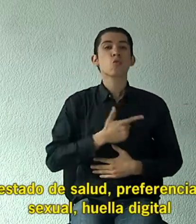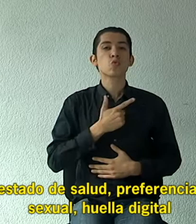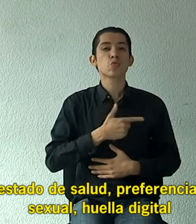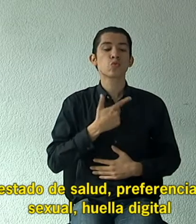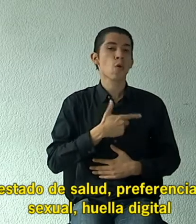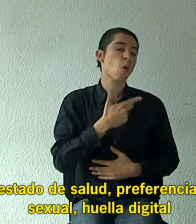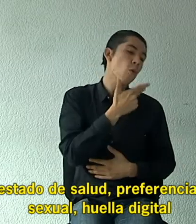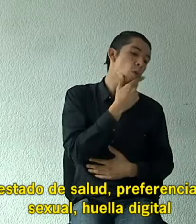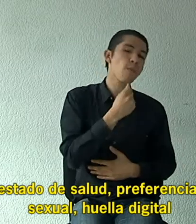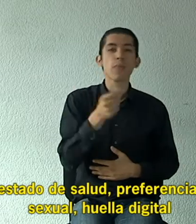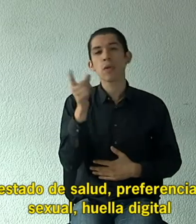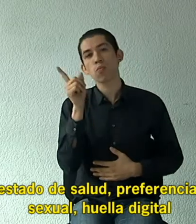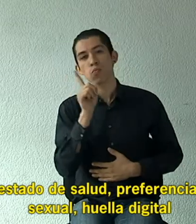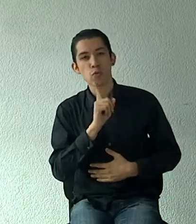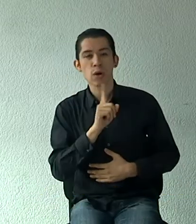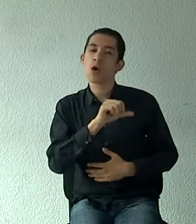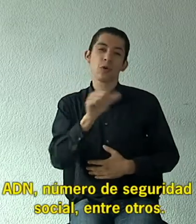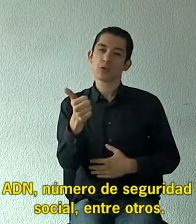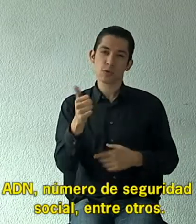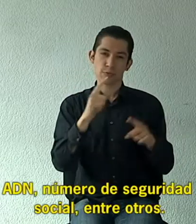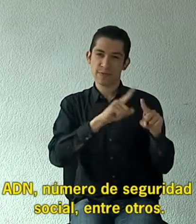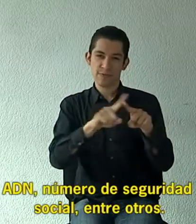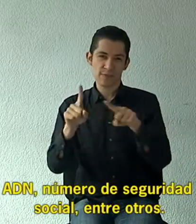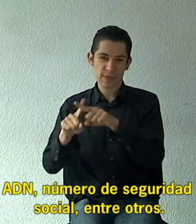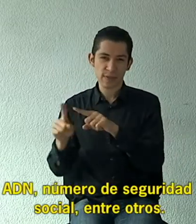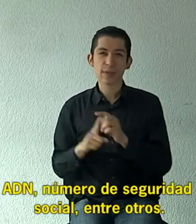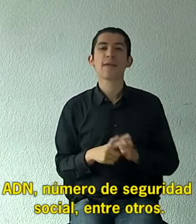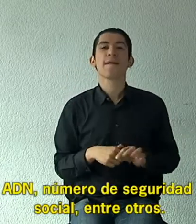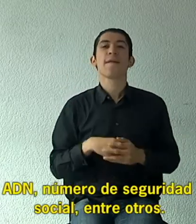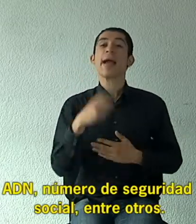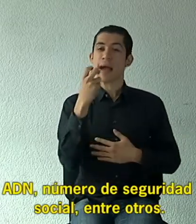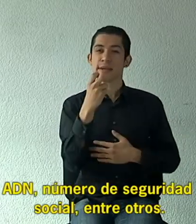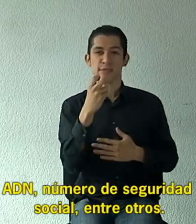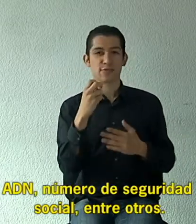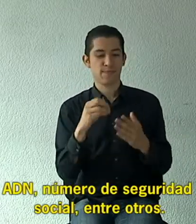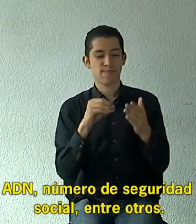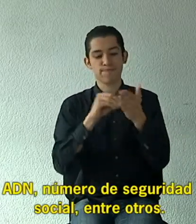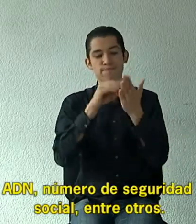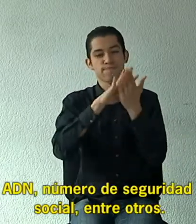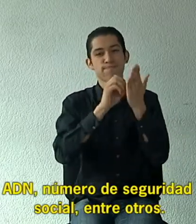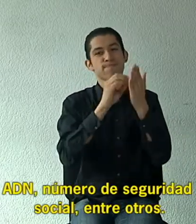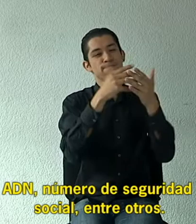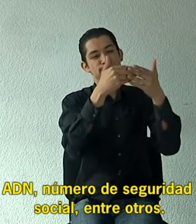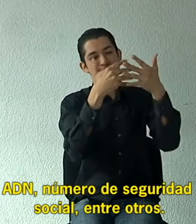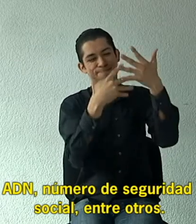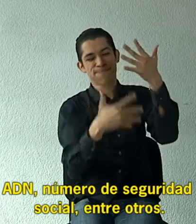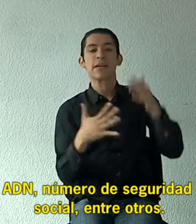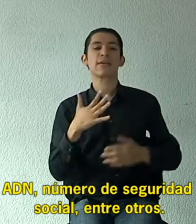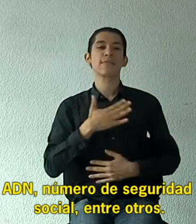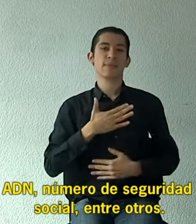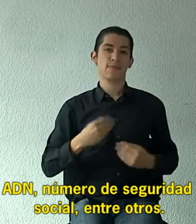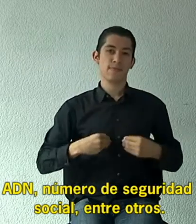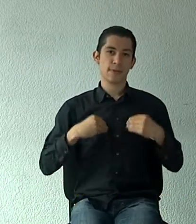huella digital adn número de seguridad social entre otros